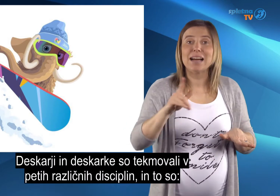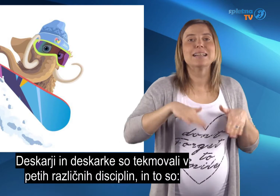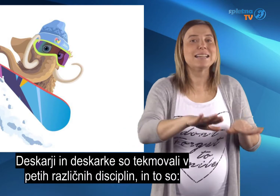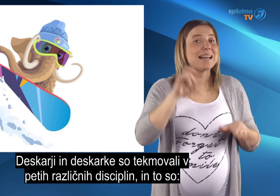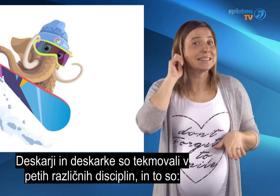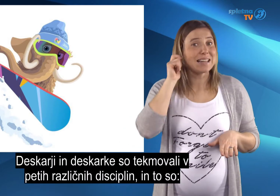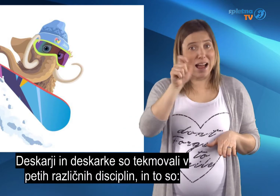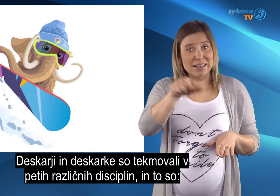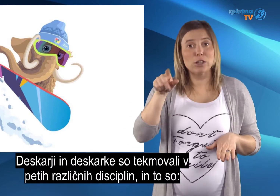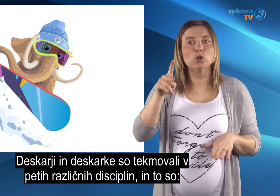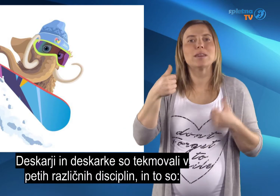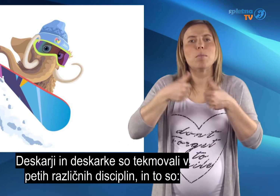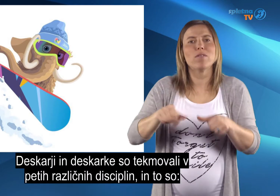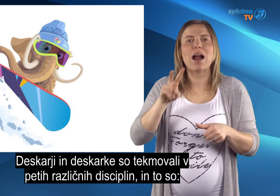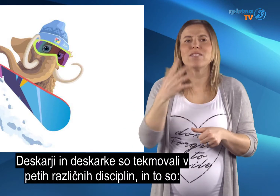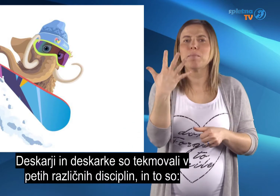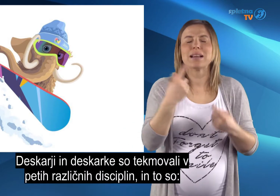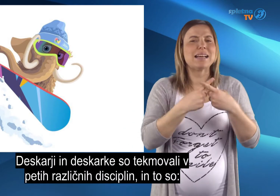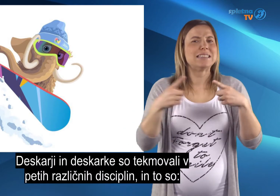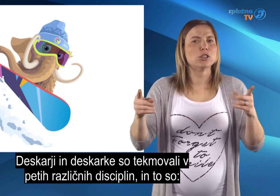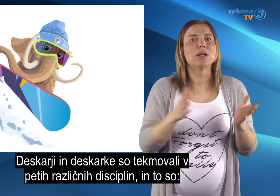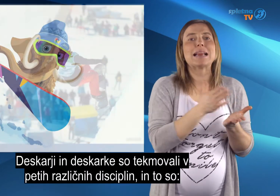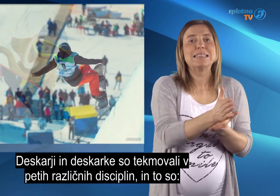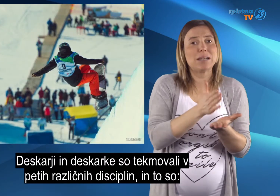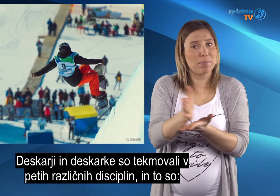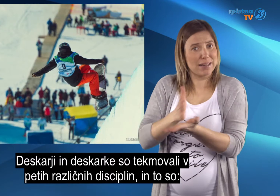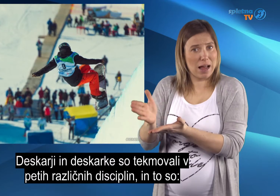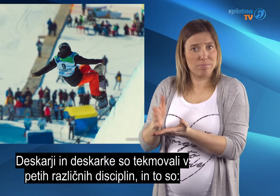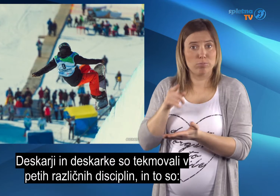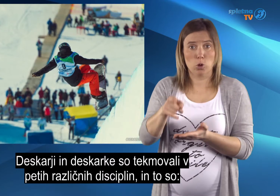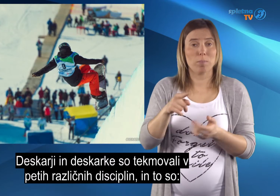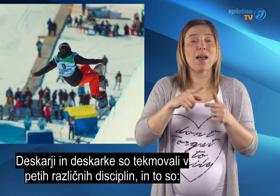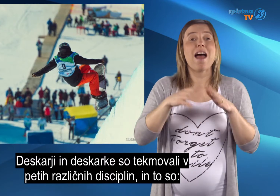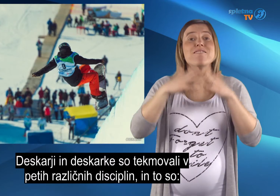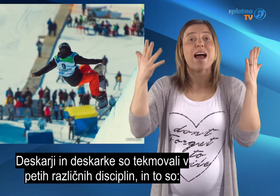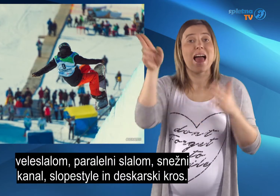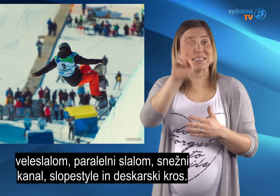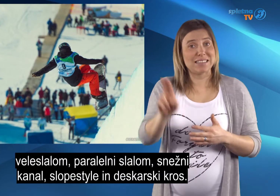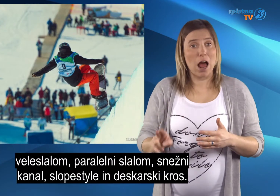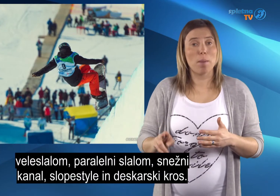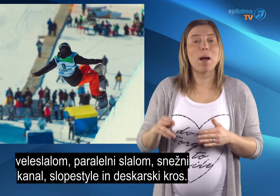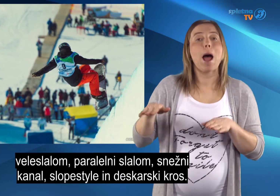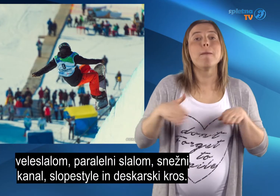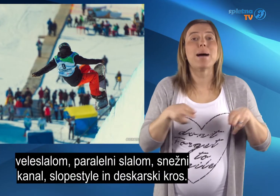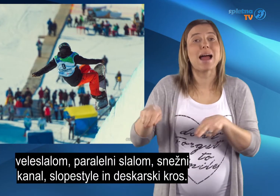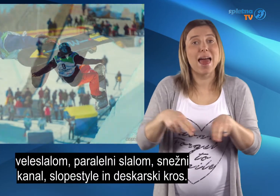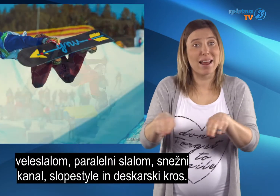Deskarji in deskarke so tekmovali v 5 različnih disciplinah, in to so veleslalom,